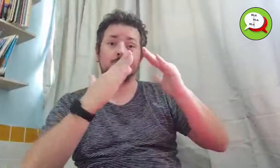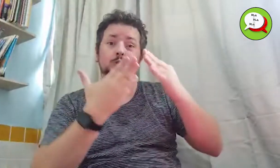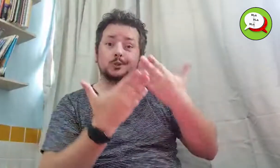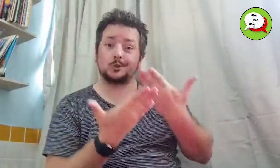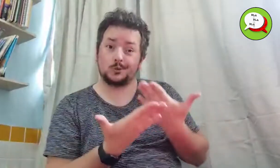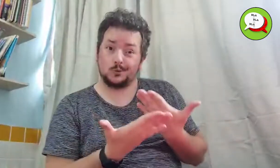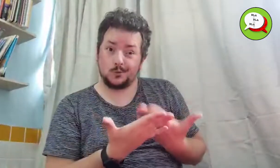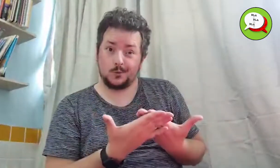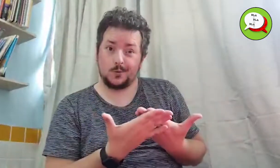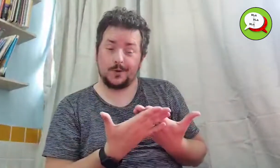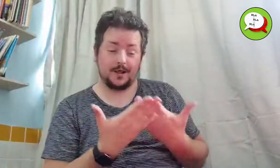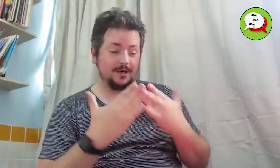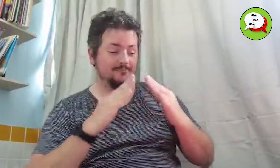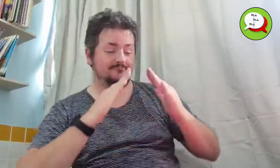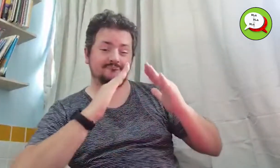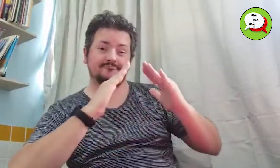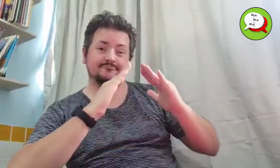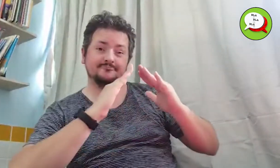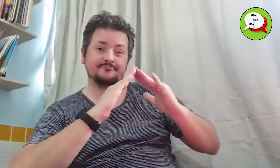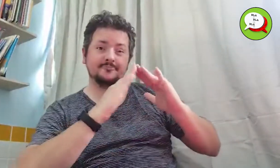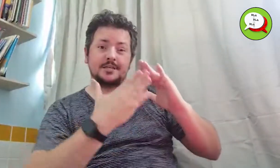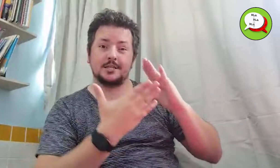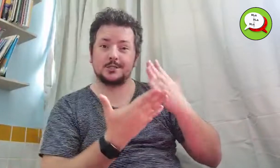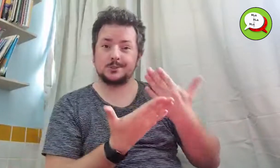Agora, o sinal de escola. Escola.